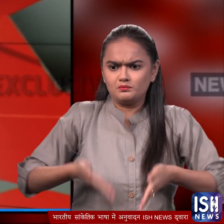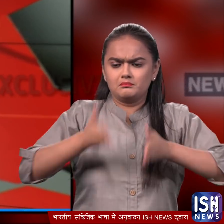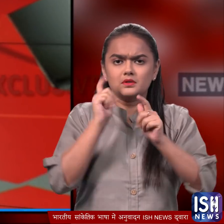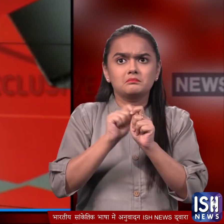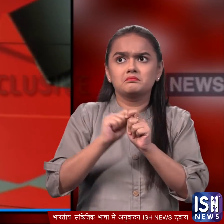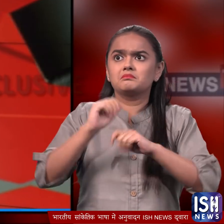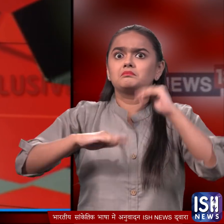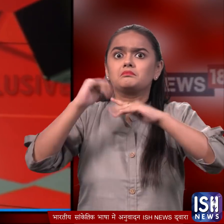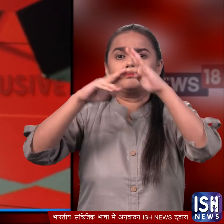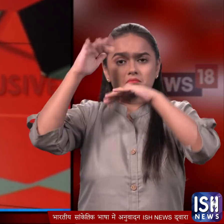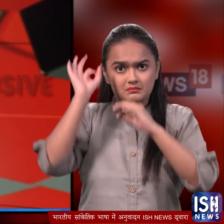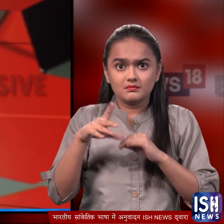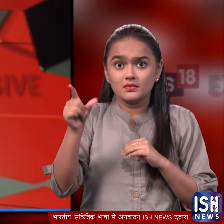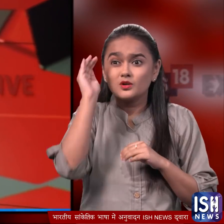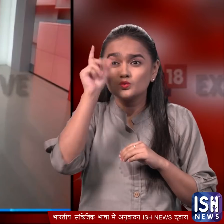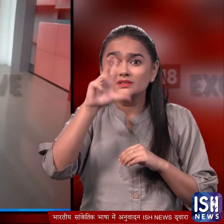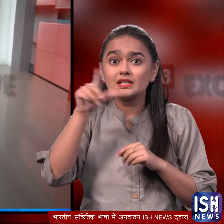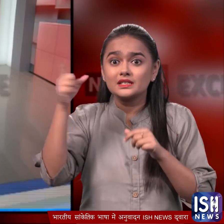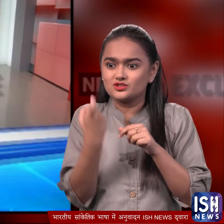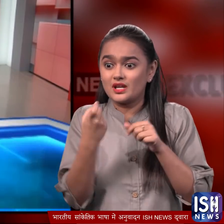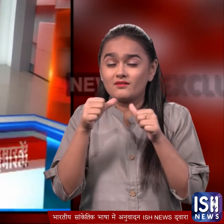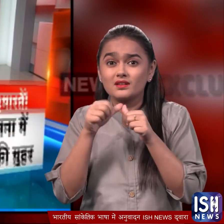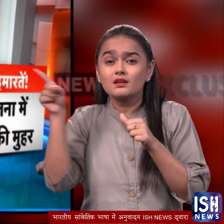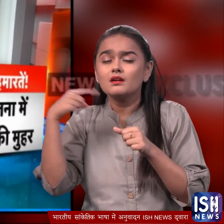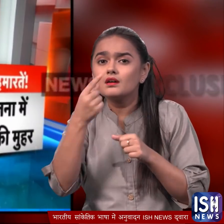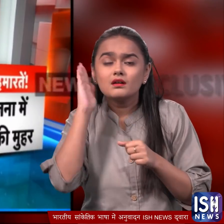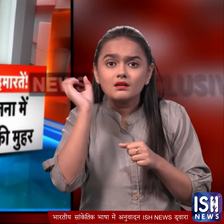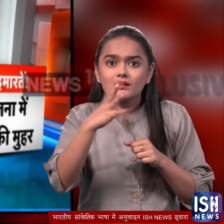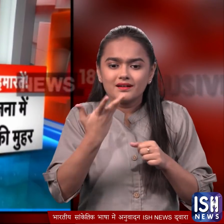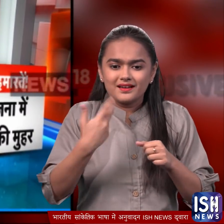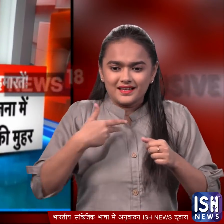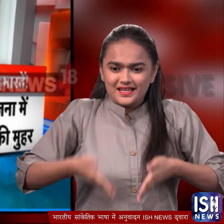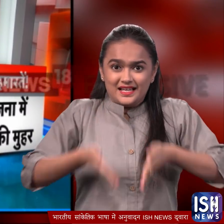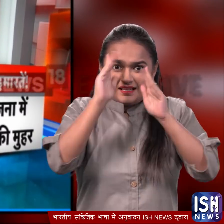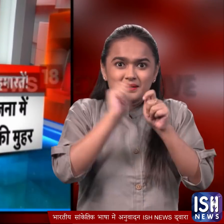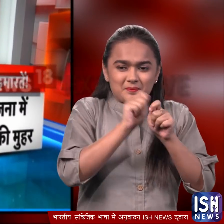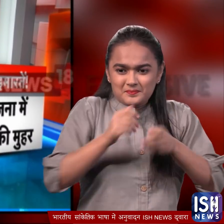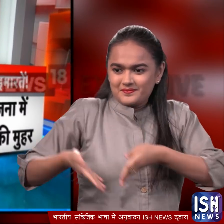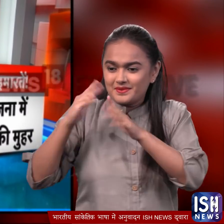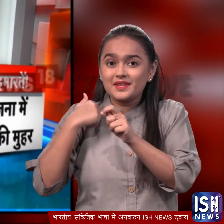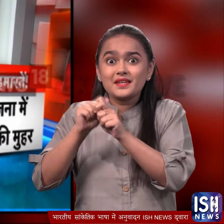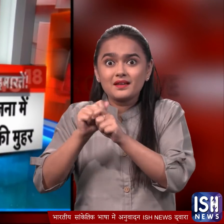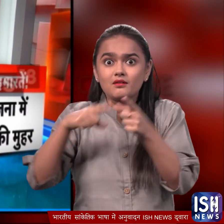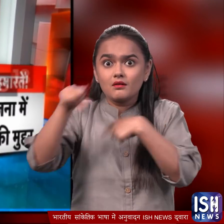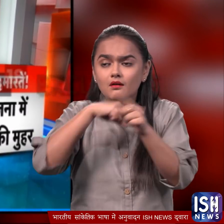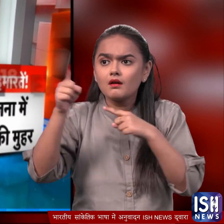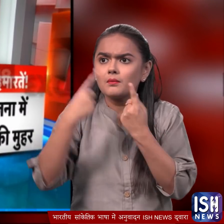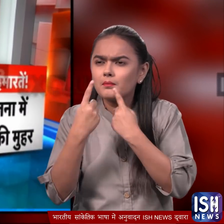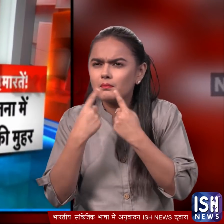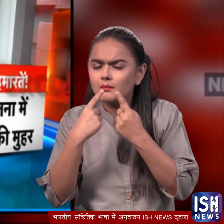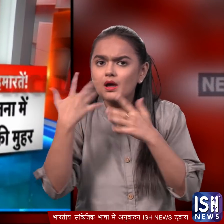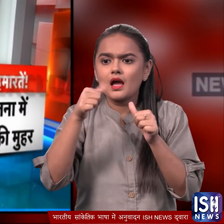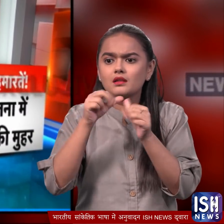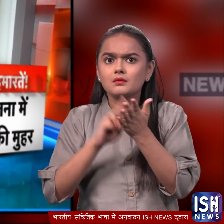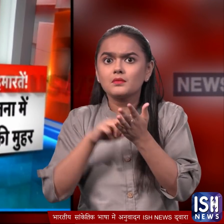बनेंगी। न्यूज 18 के जावेद मंसूरी की रिपोर्ट है कि दिल्ली विकास प्राधिकरण की लैंड पूलिंग योजना के संशोधित मसौदे पर उपराज्यपाल